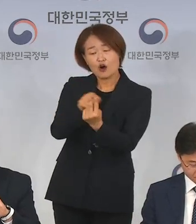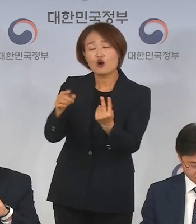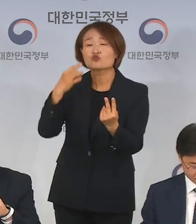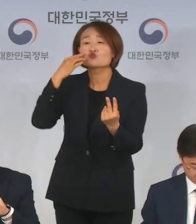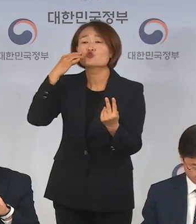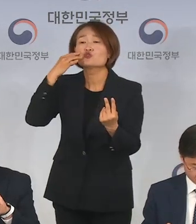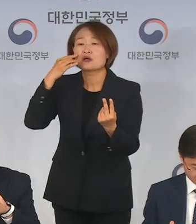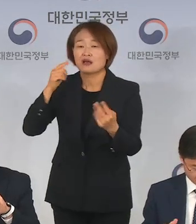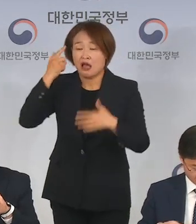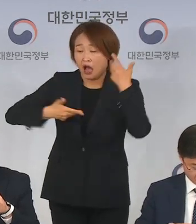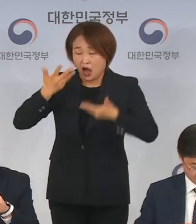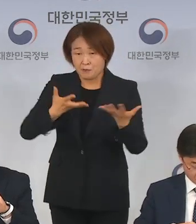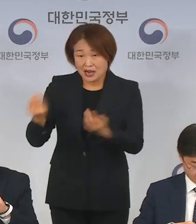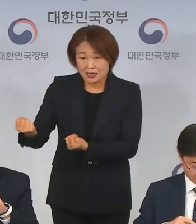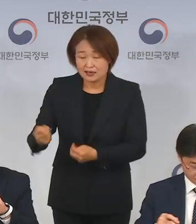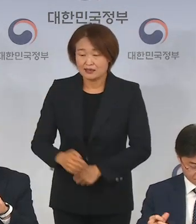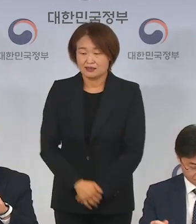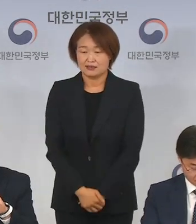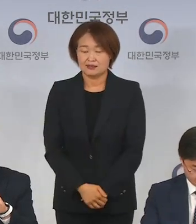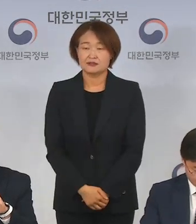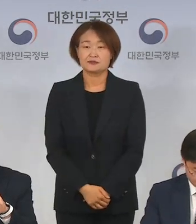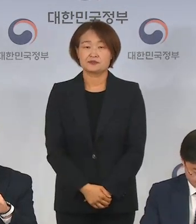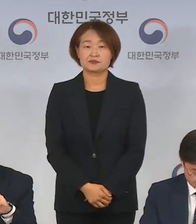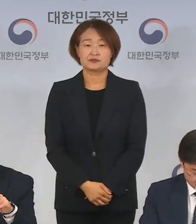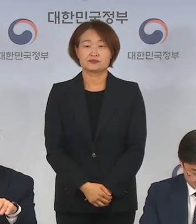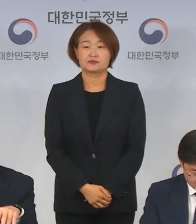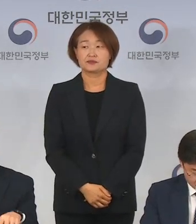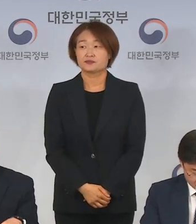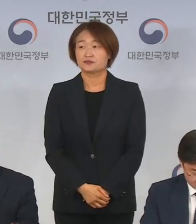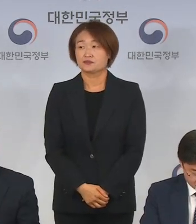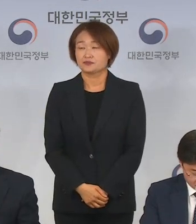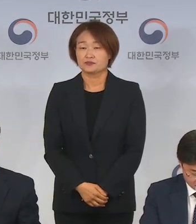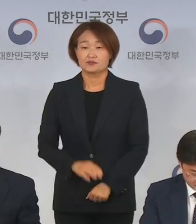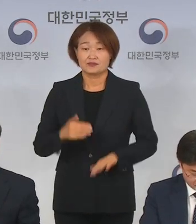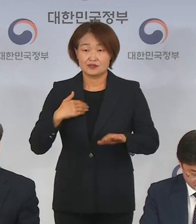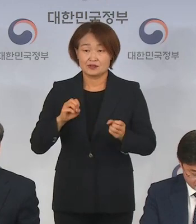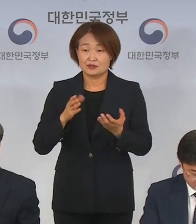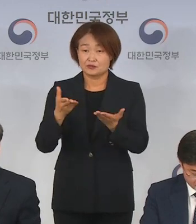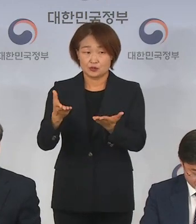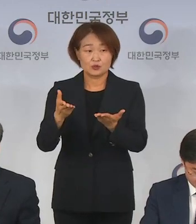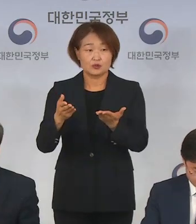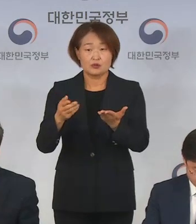예, 질문이 굉장히 많으신데요. 우선 제가 할 수 있는 부분 중심으로 답을 드리고